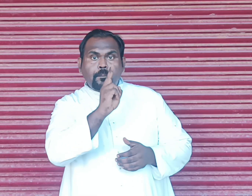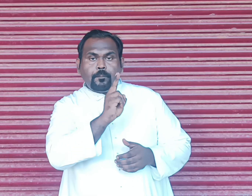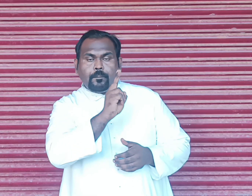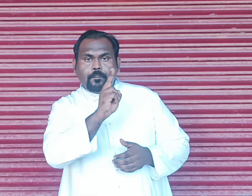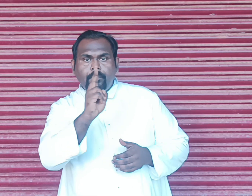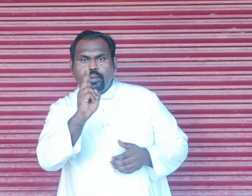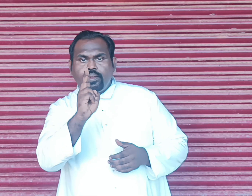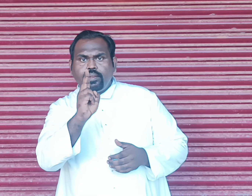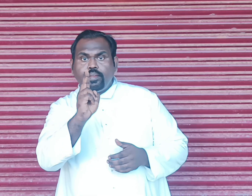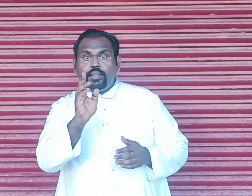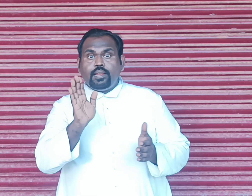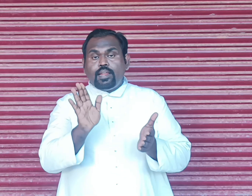ആഘോഷമായിട്ടുള്ള